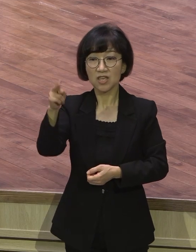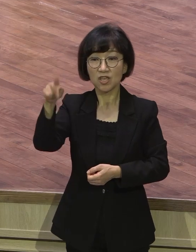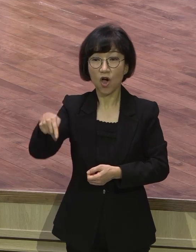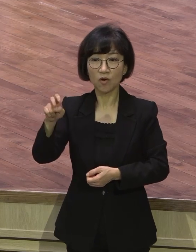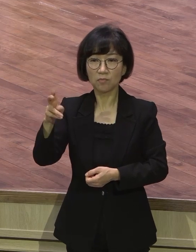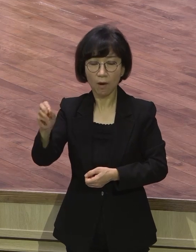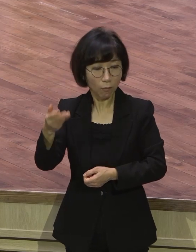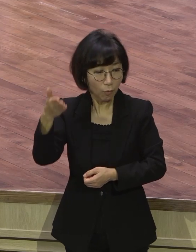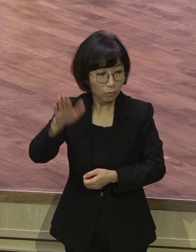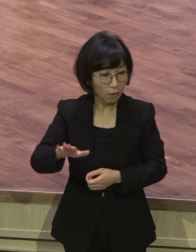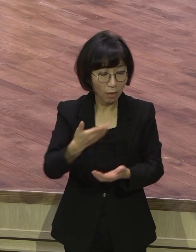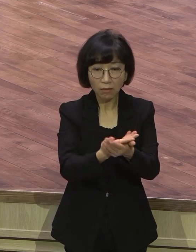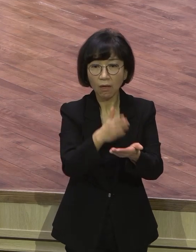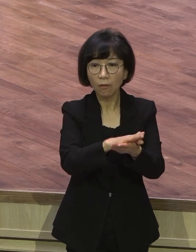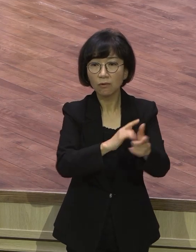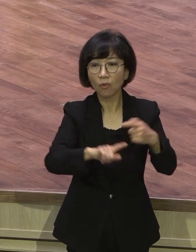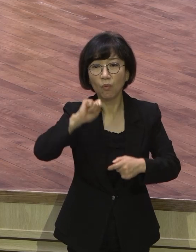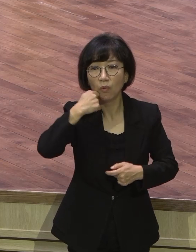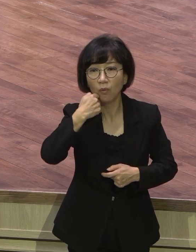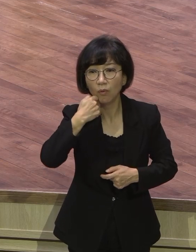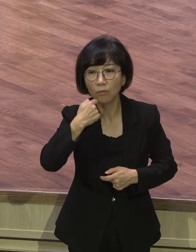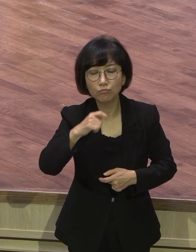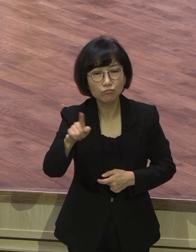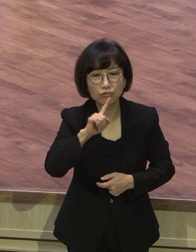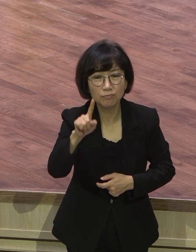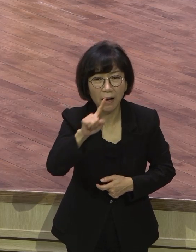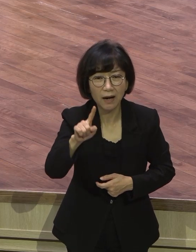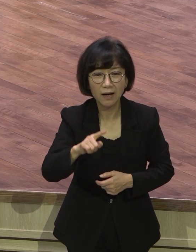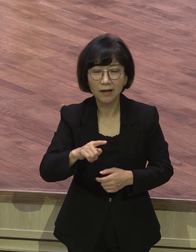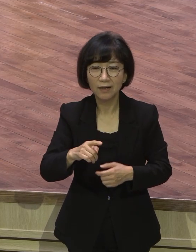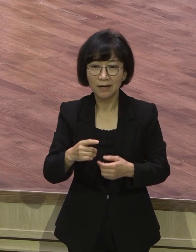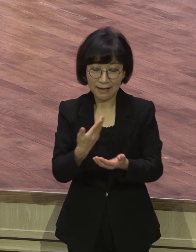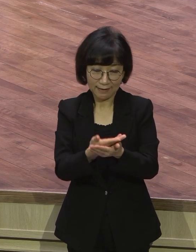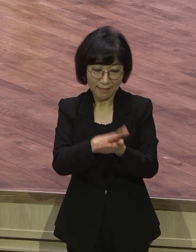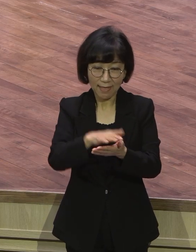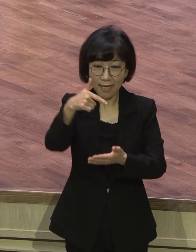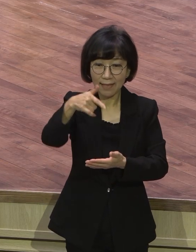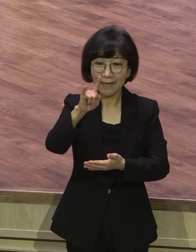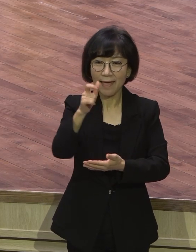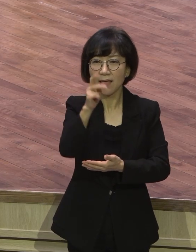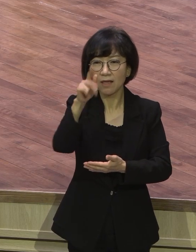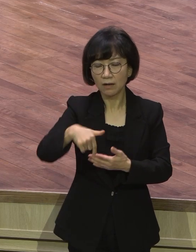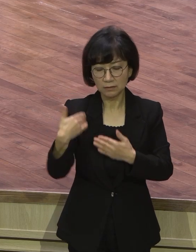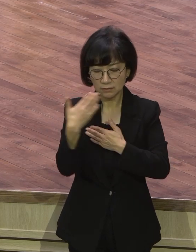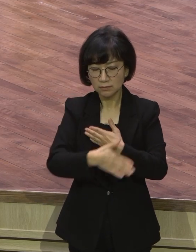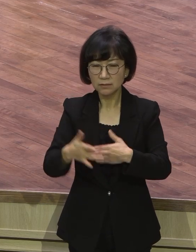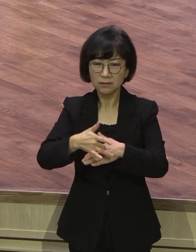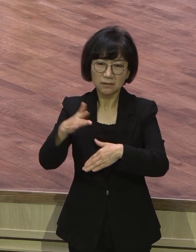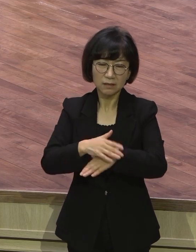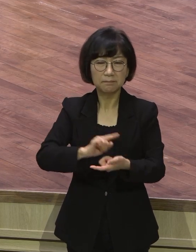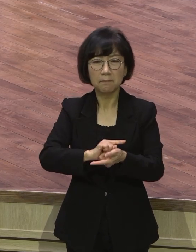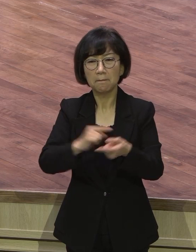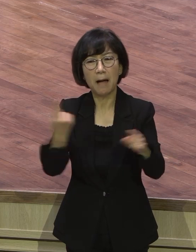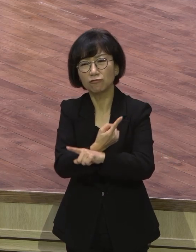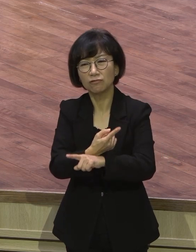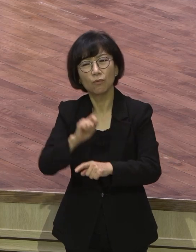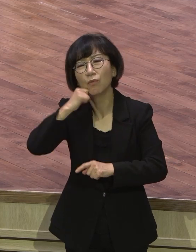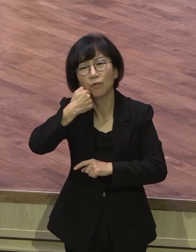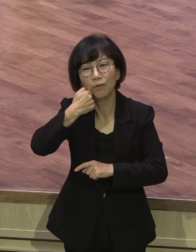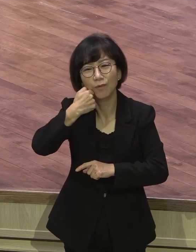이게 무슨 말입니까? 그만큼 체질 바꾸는 삶 혁신 하는 삶이 어렵다는 겁니다.